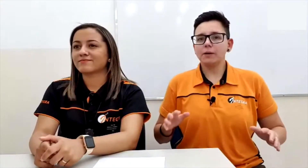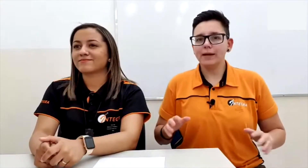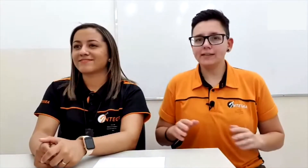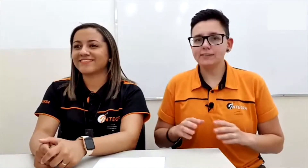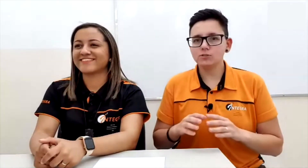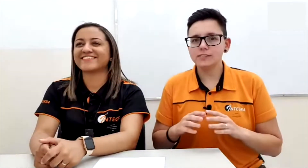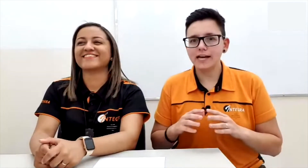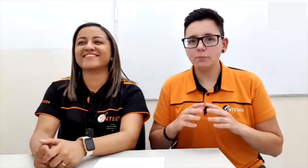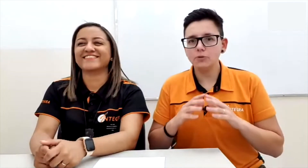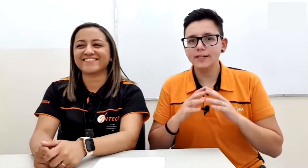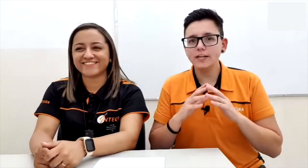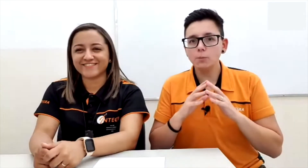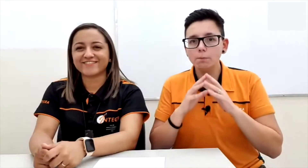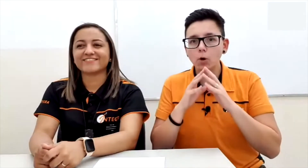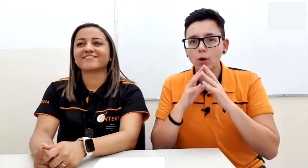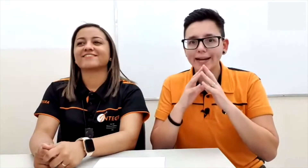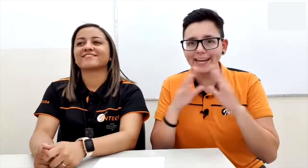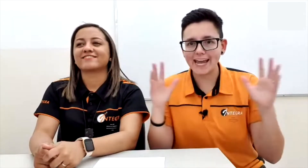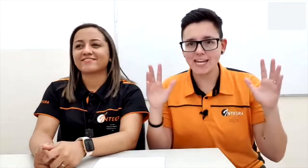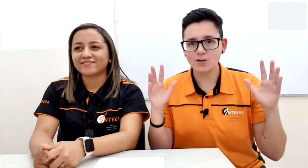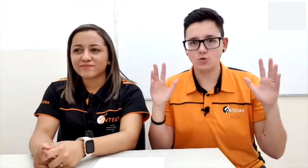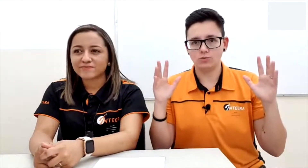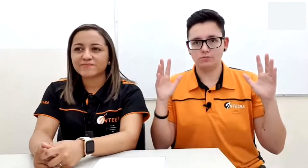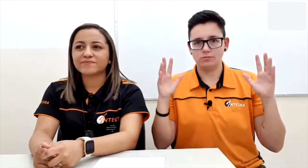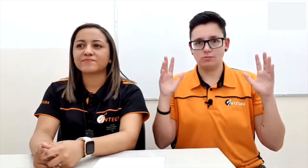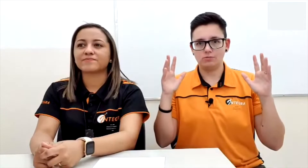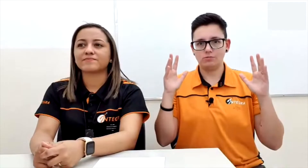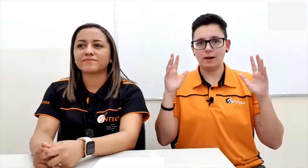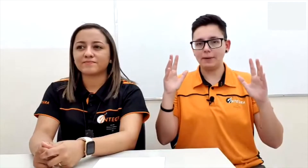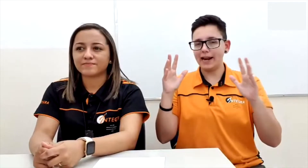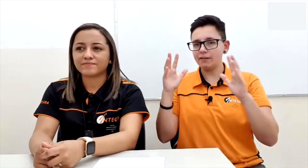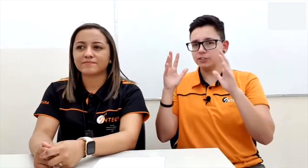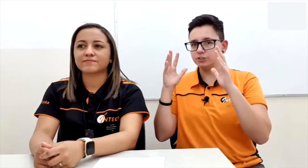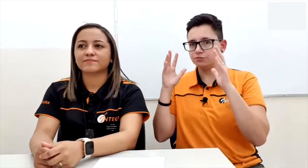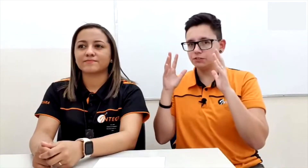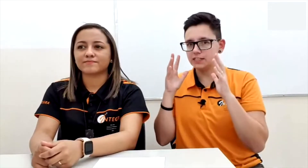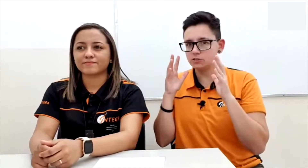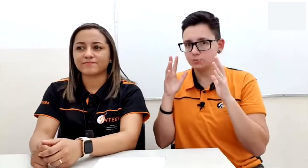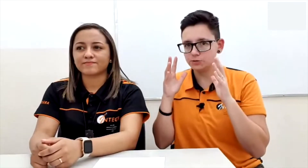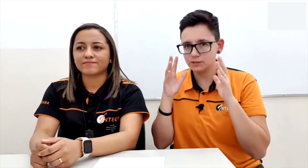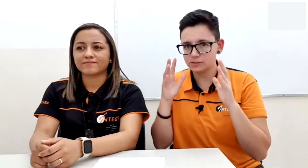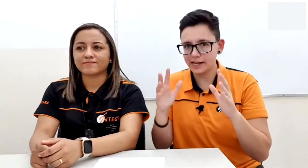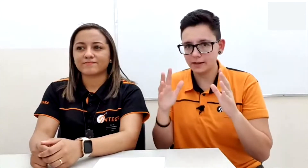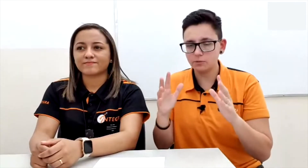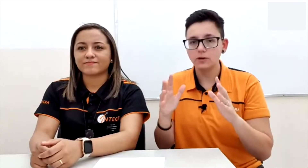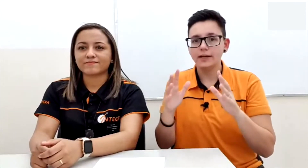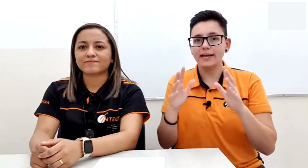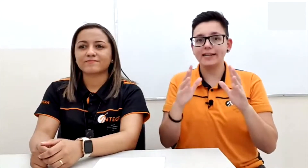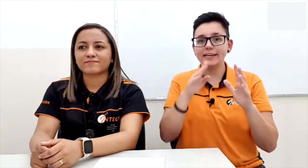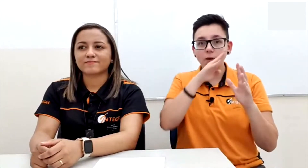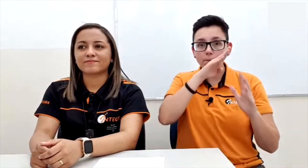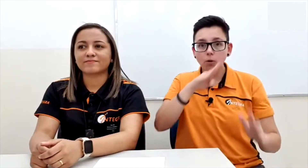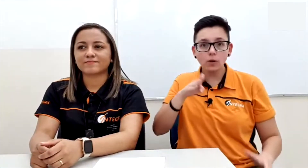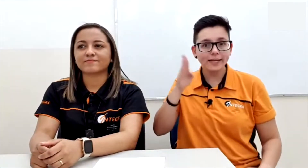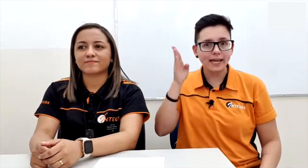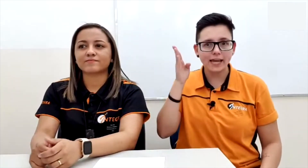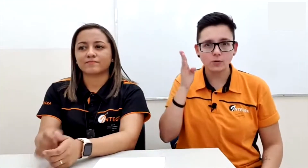Automaticamente seu cérebro cria um bloqueio. A palavra difícil para o seu cérebro, ele cria um bloqueio